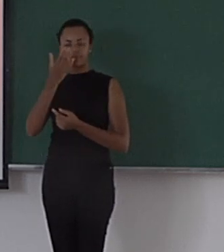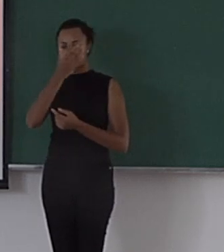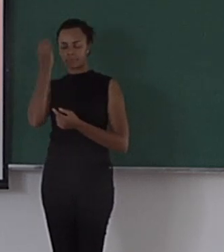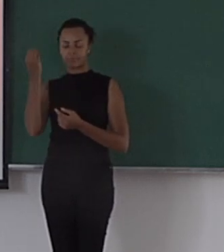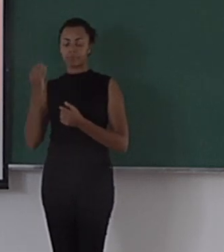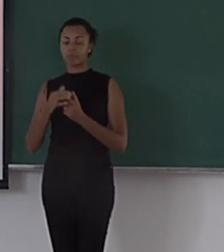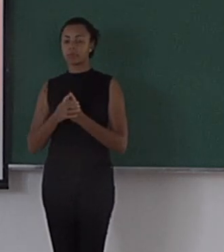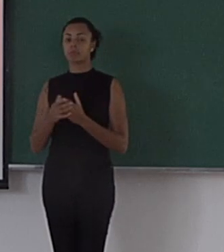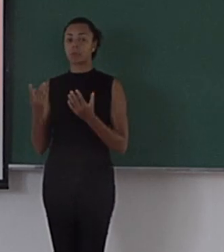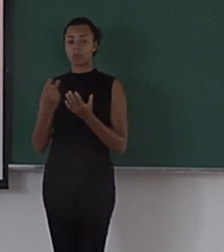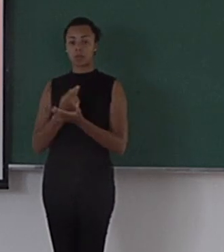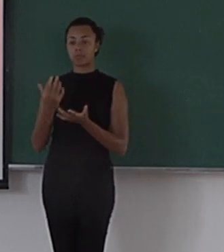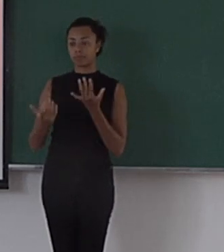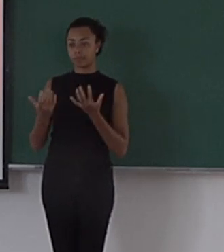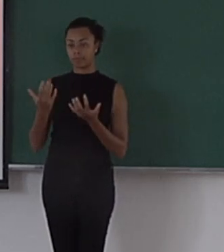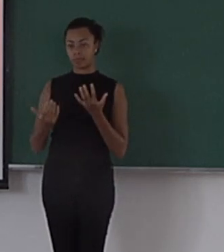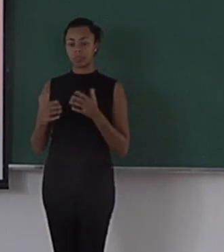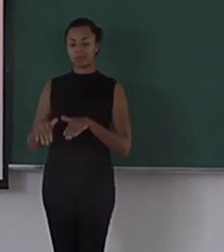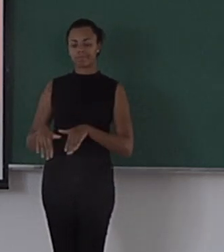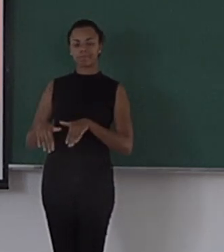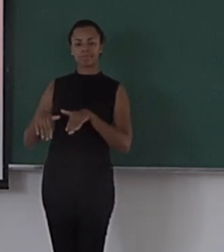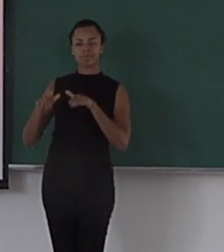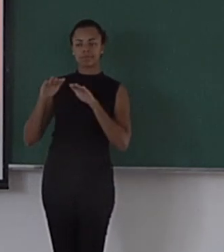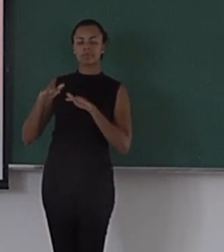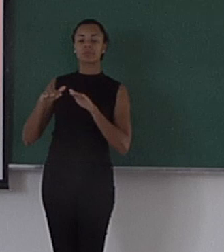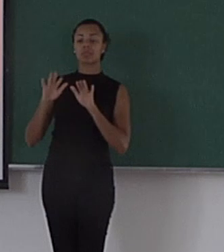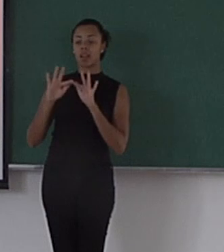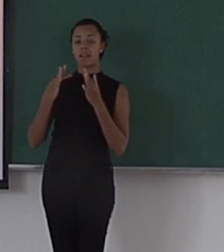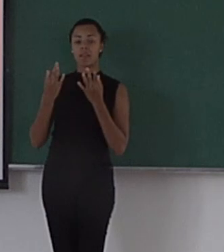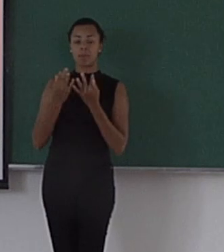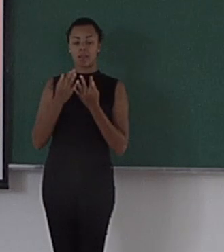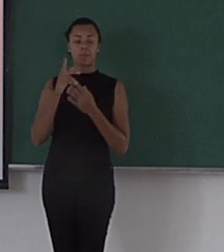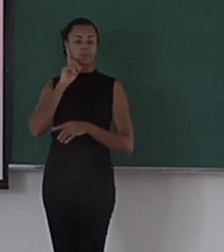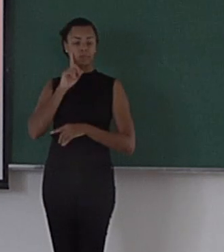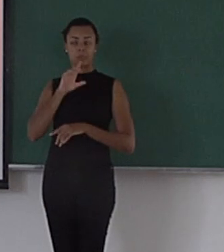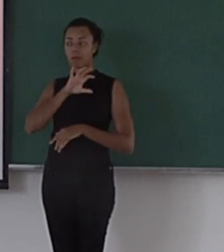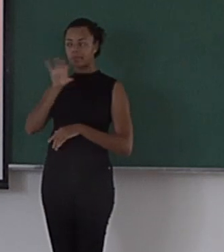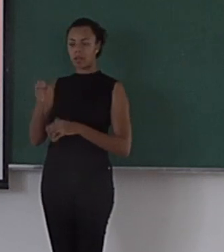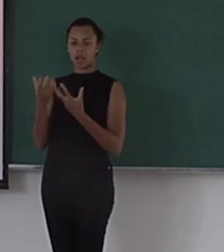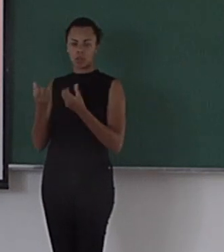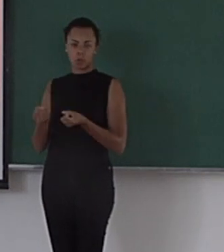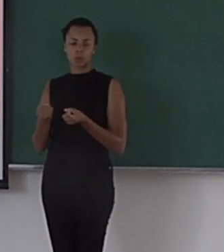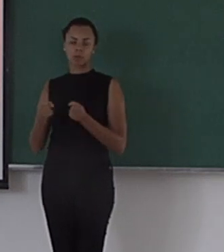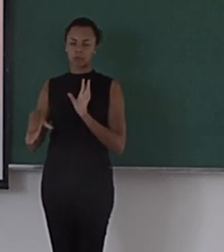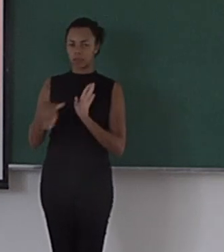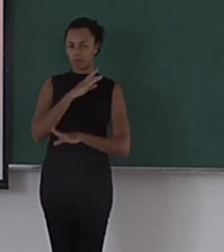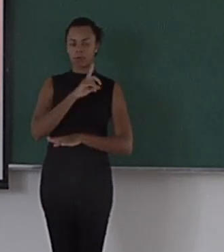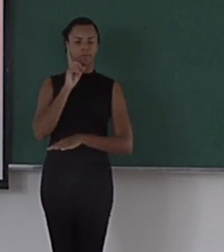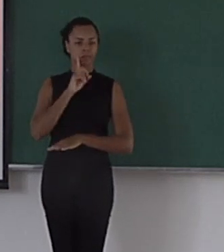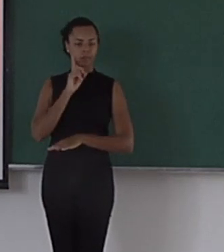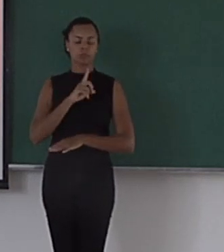Então ela teve essa queimadura, ela foi recolhida por uma família de americanos, ela foi para os Estados Unidos, saiu do Vietnã,